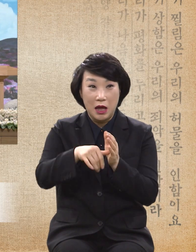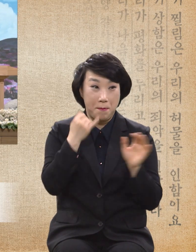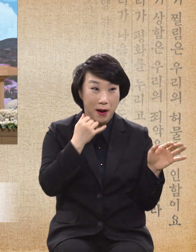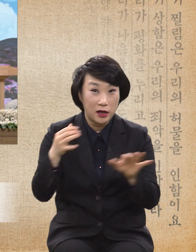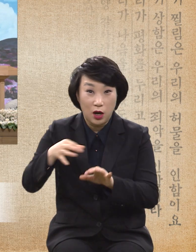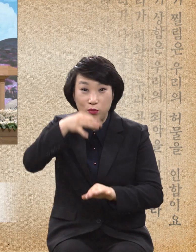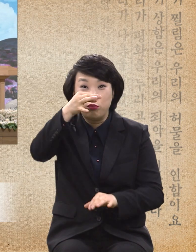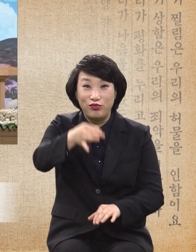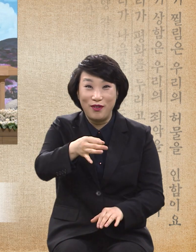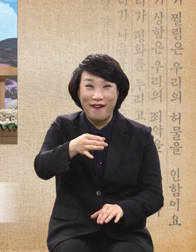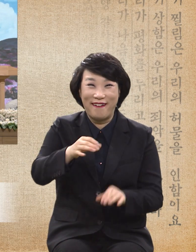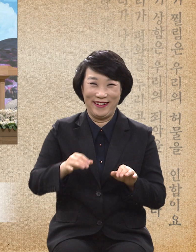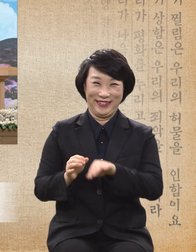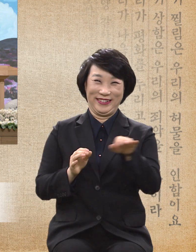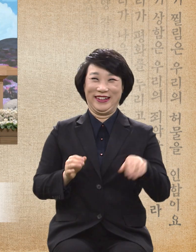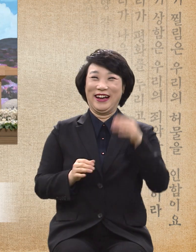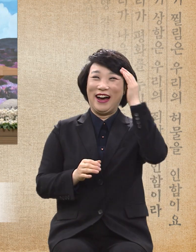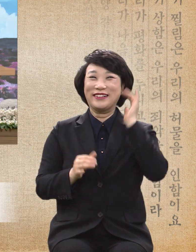인식을 가지고 이해하세요.